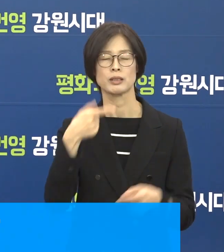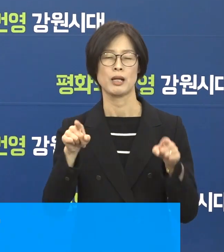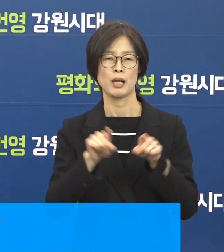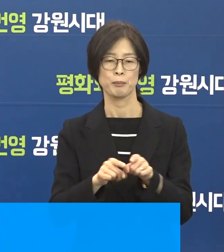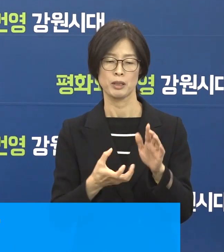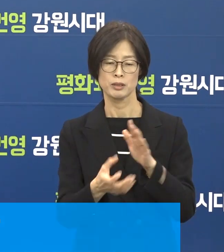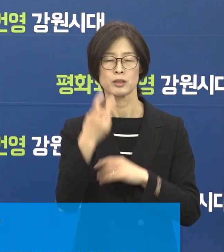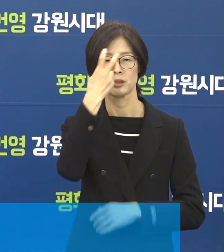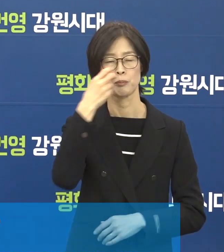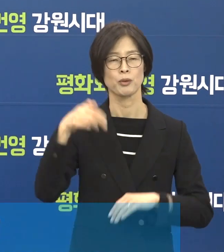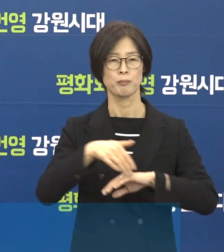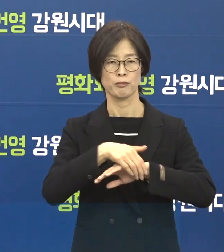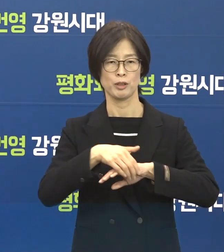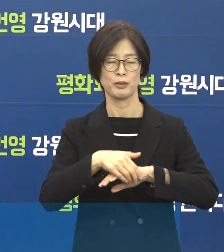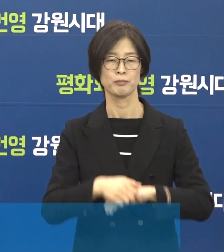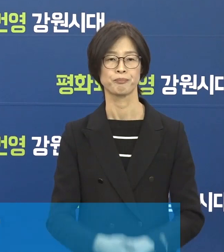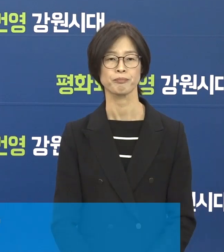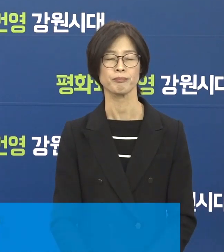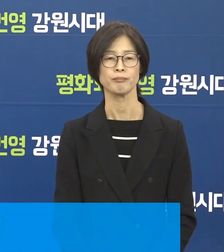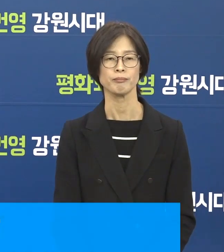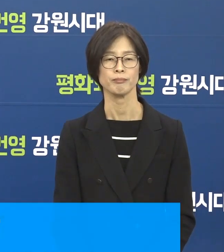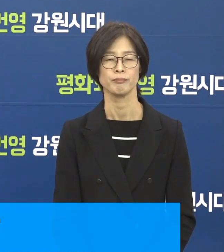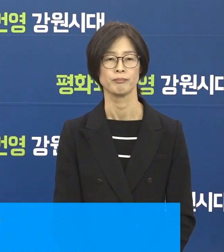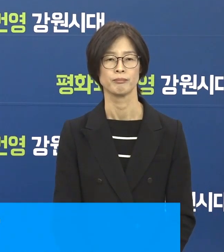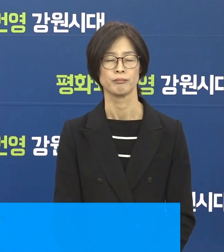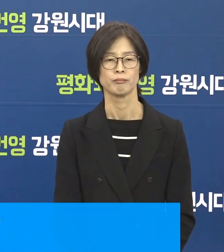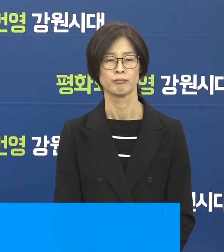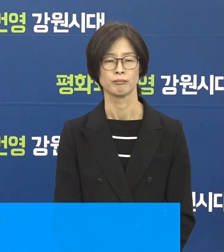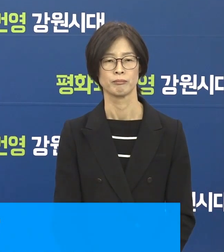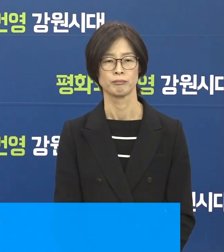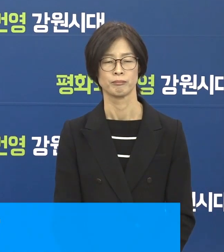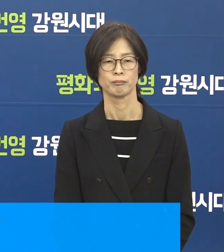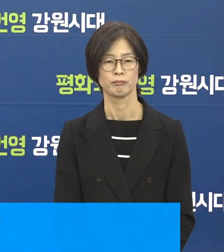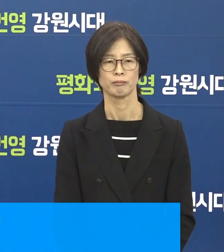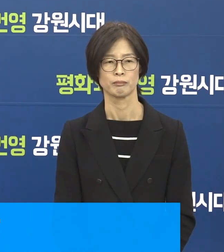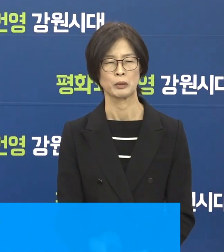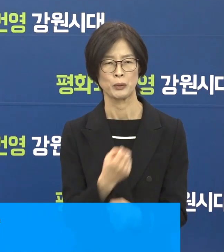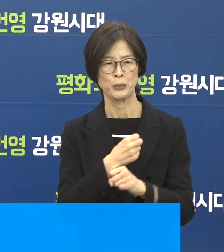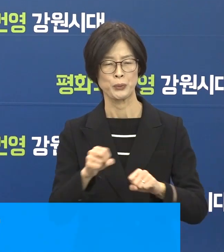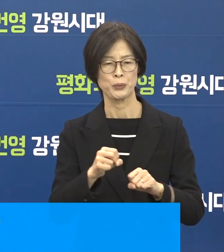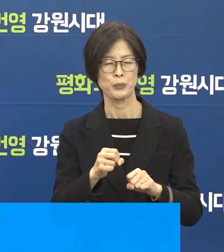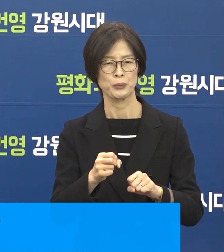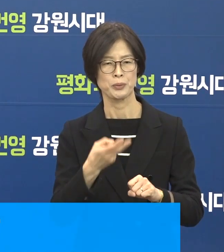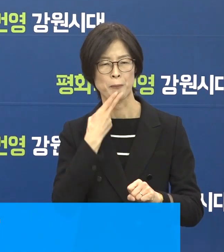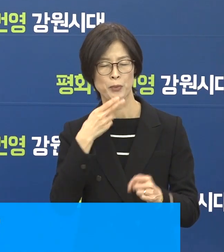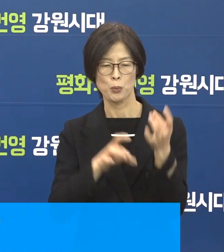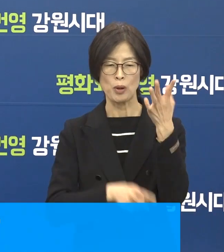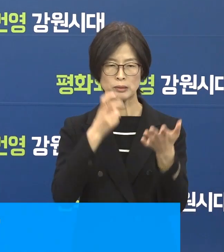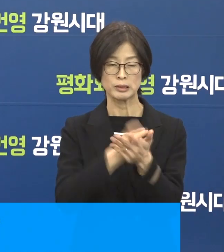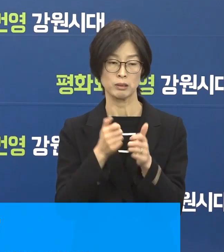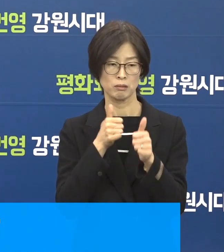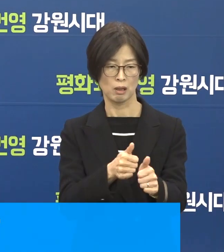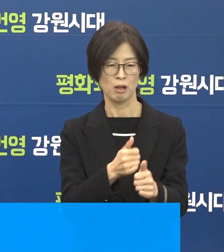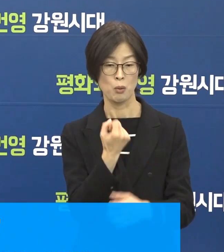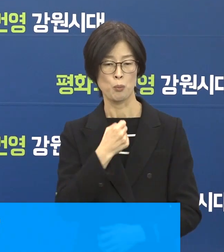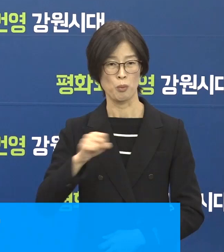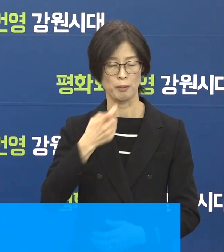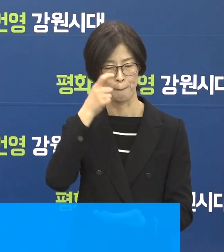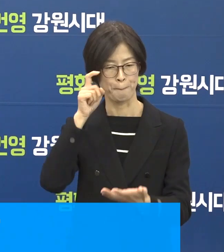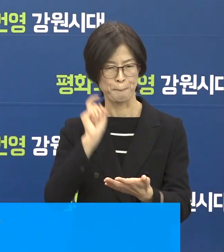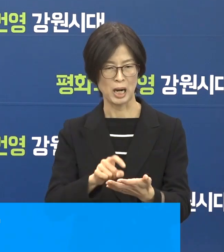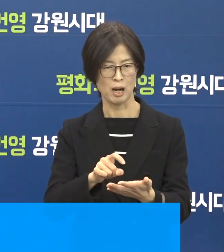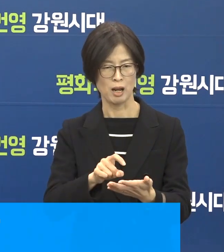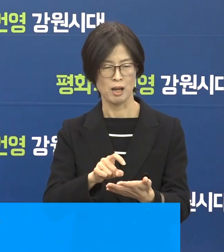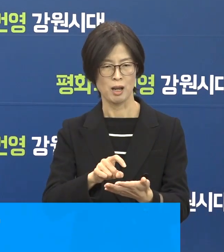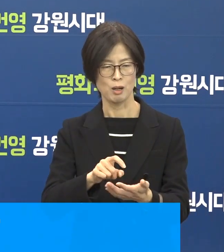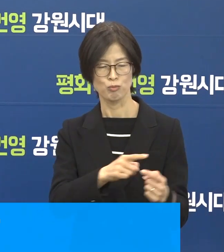합동점검을 추진하겠습니다. 점검은 무관용 원칙에 따라 위반사항 적발 시에는 예의없이